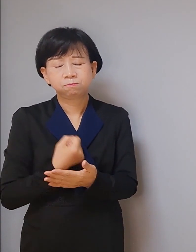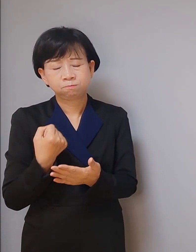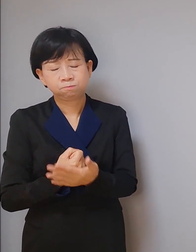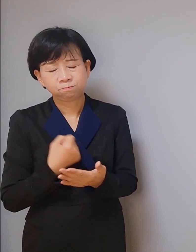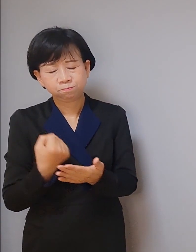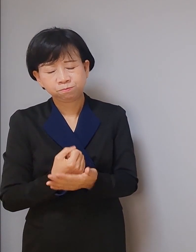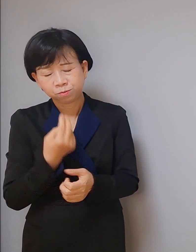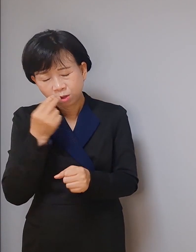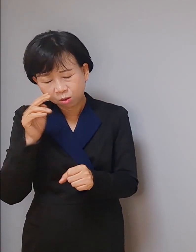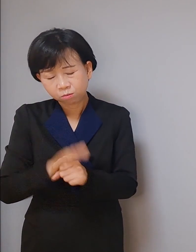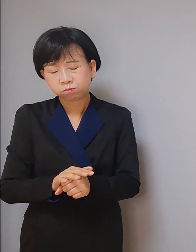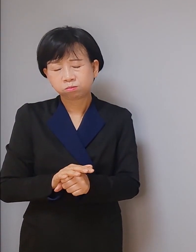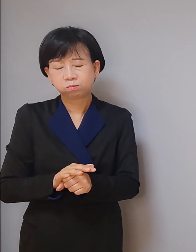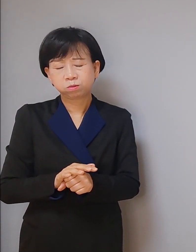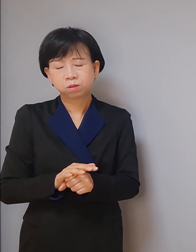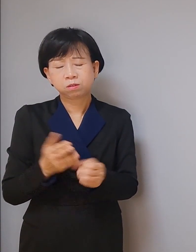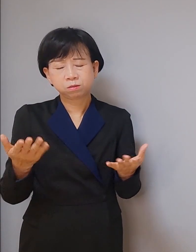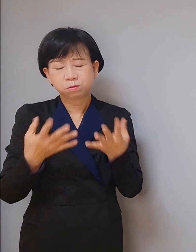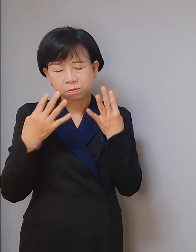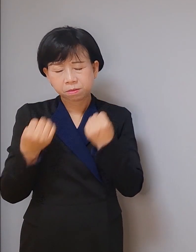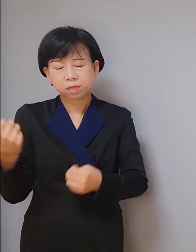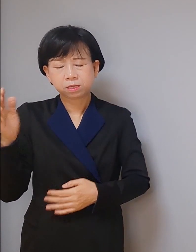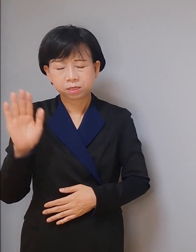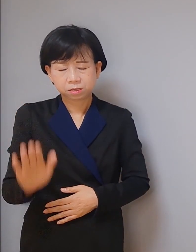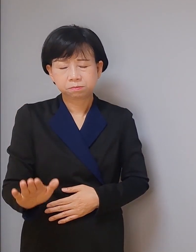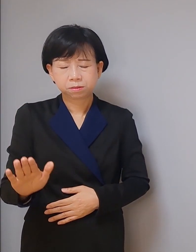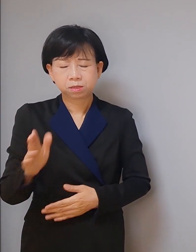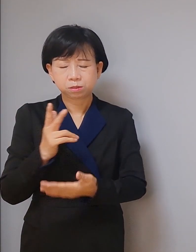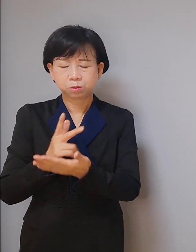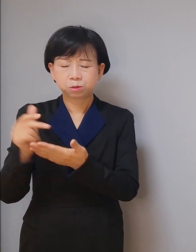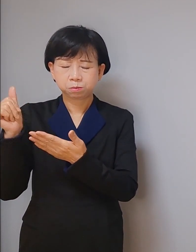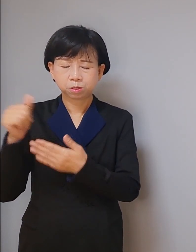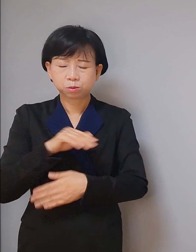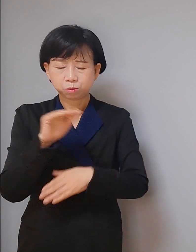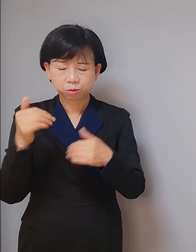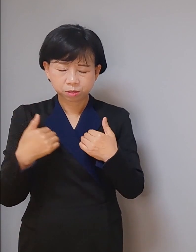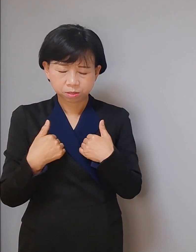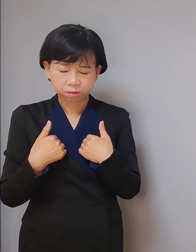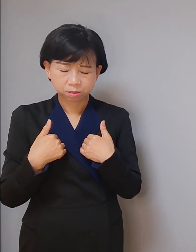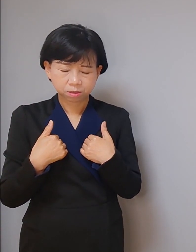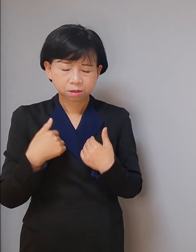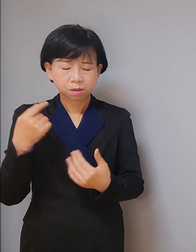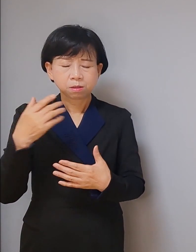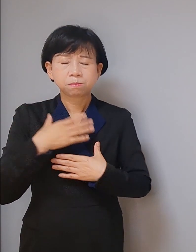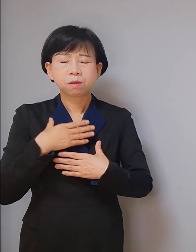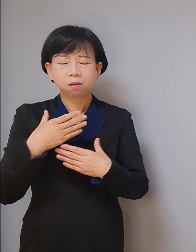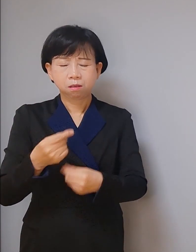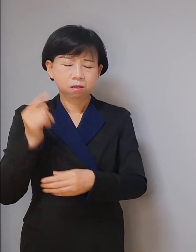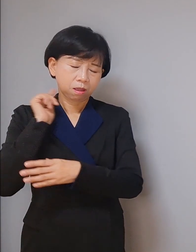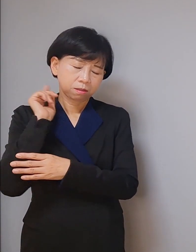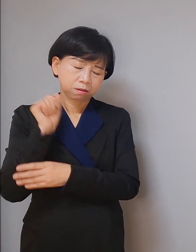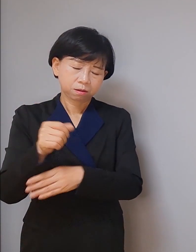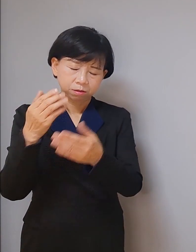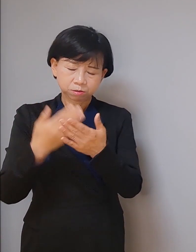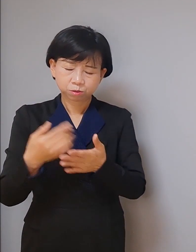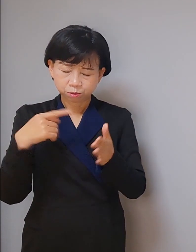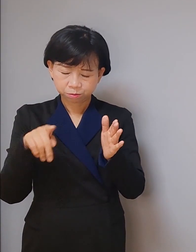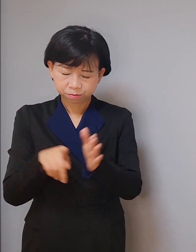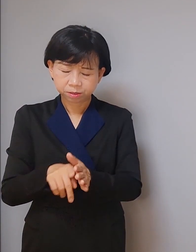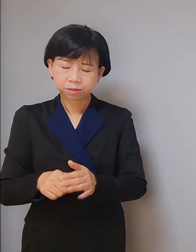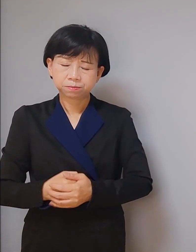속상하고 억울하고 원통한 일도 많지만 주님께서 우리에게 평안함을 허락하여 주시는